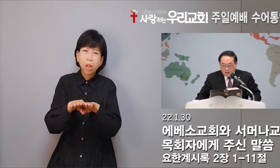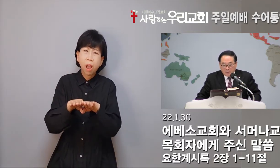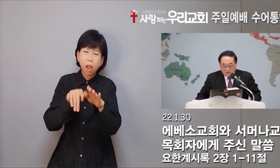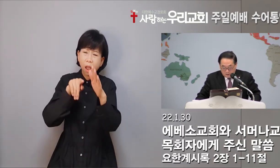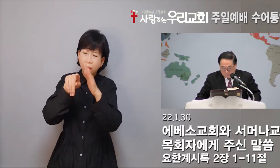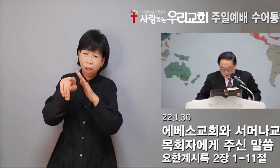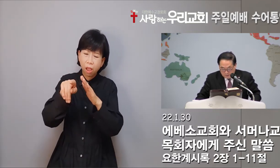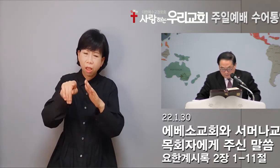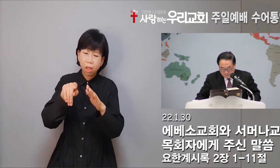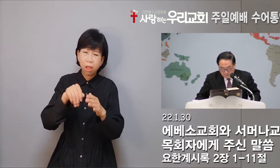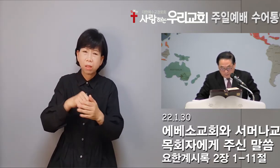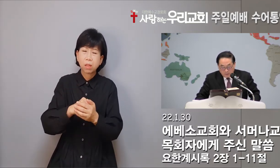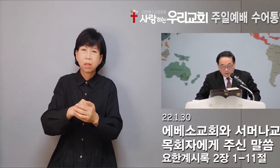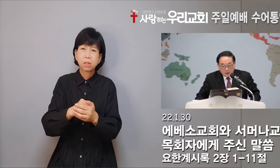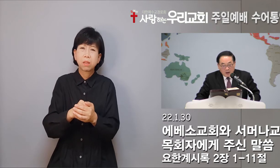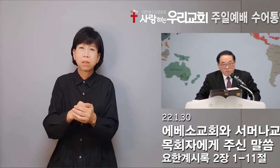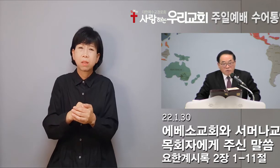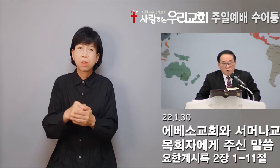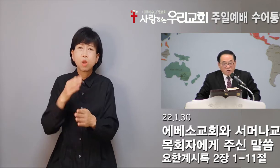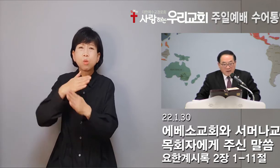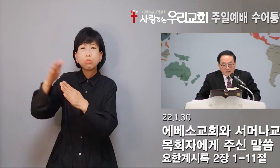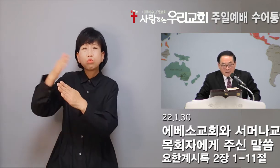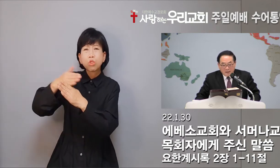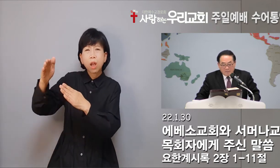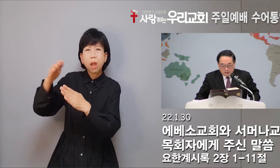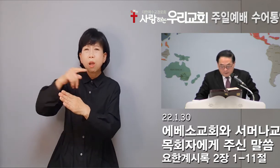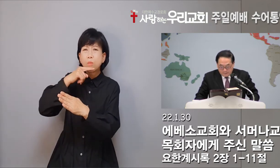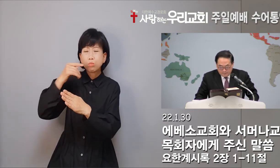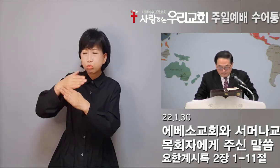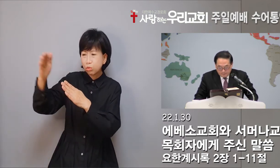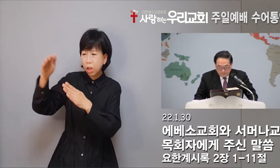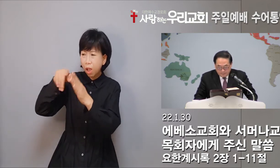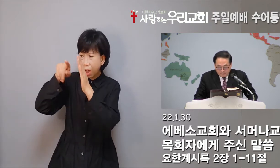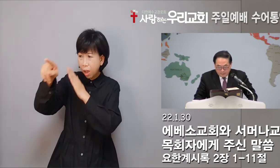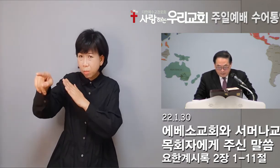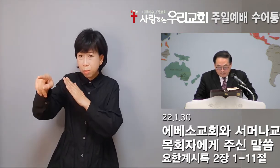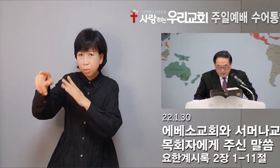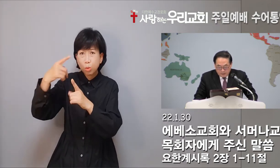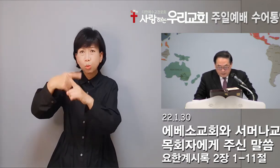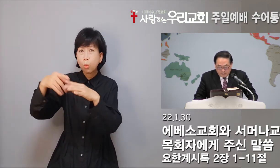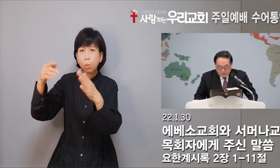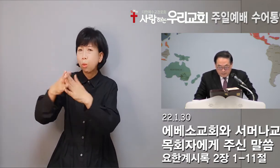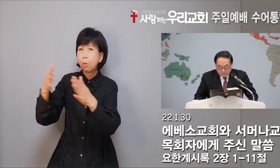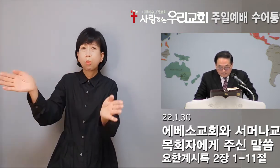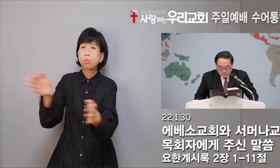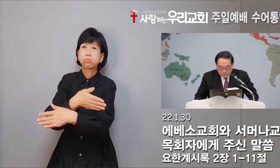평양교회를 폐했던 것입니다. 한국교회도 마찬가지입니다.